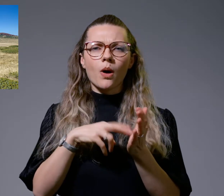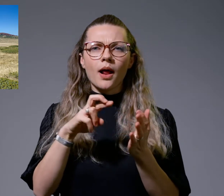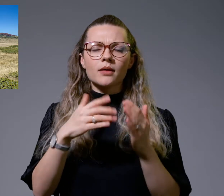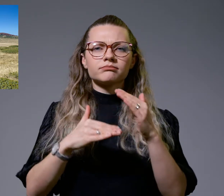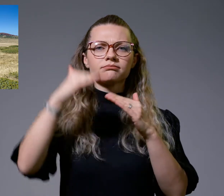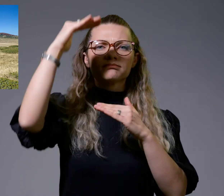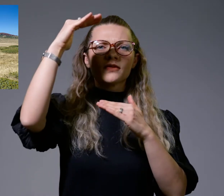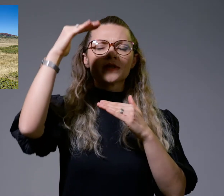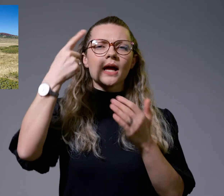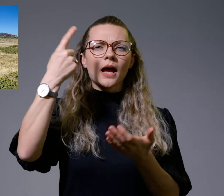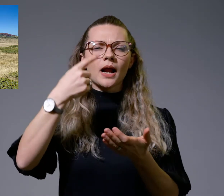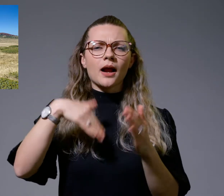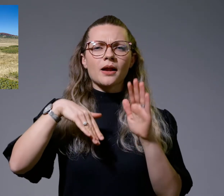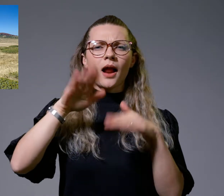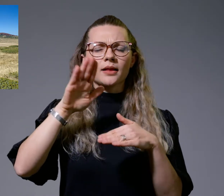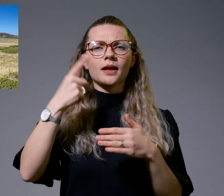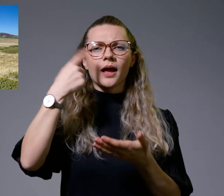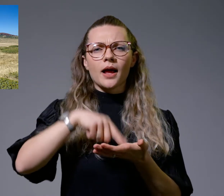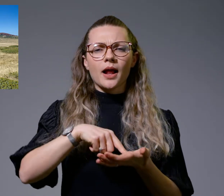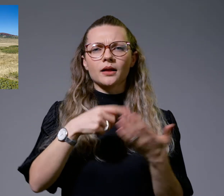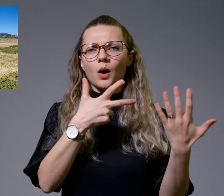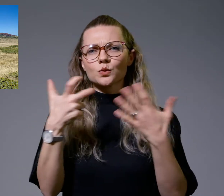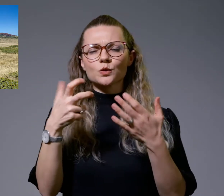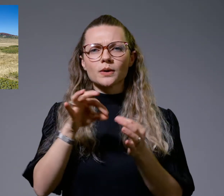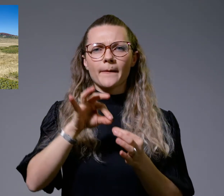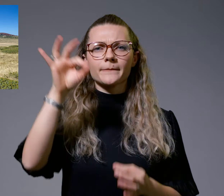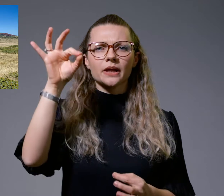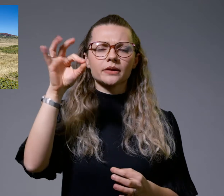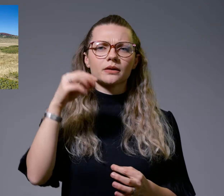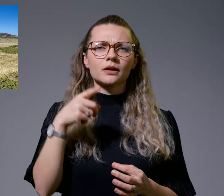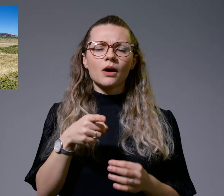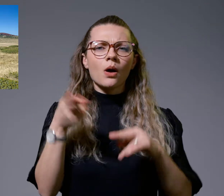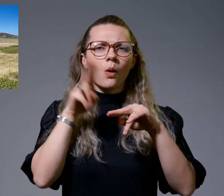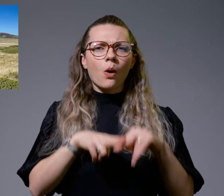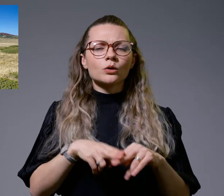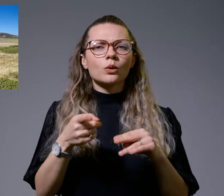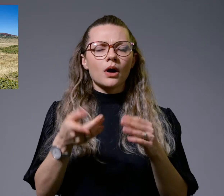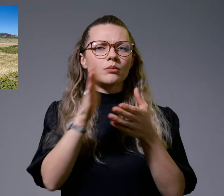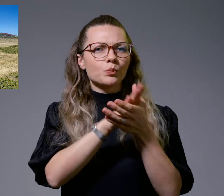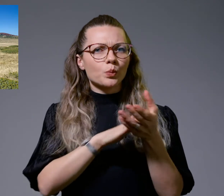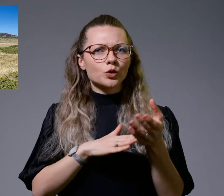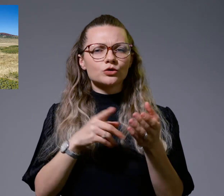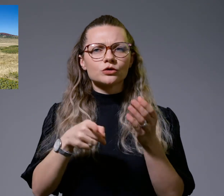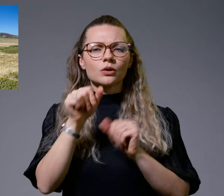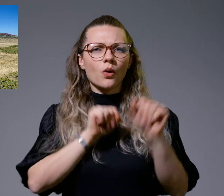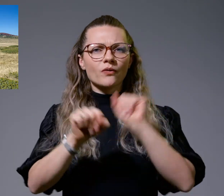над 1800 метри. Одлуката била да се почне со офанзива, кога ќе се